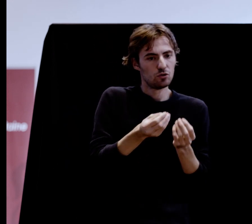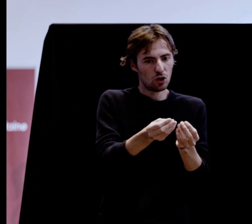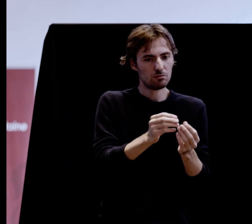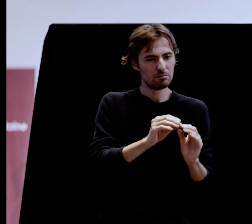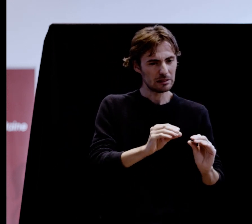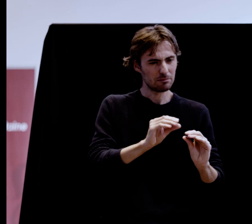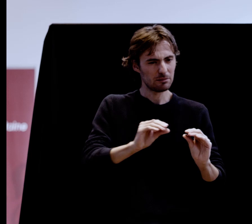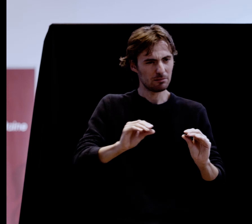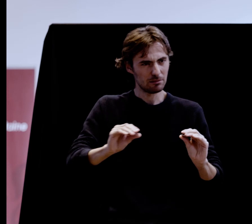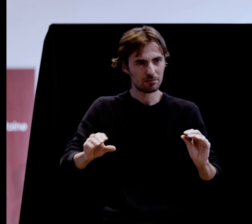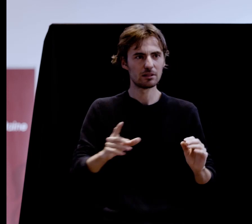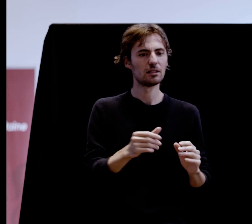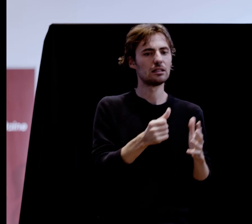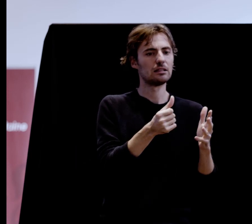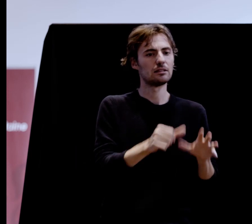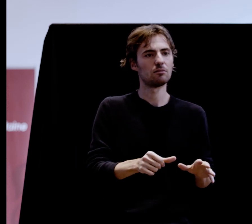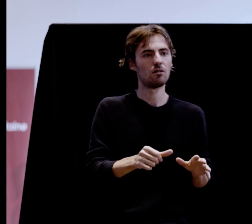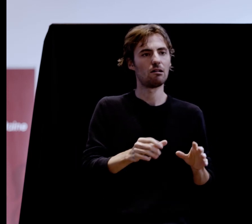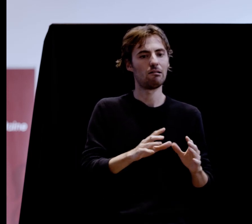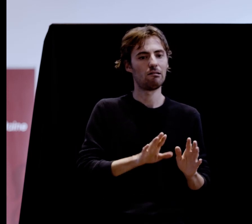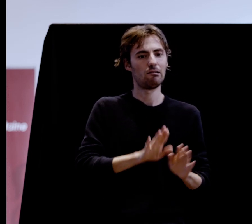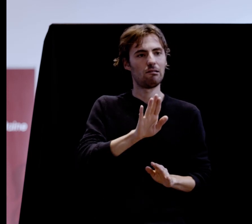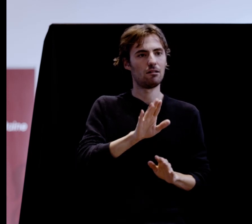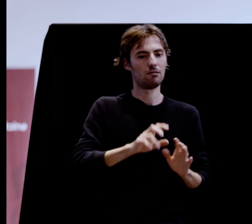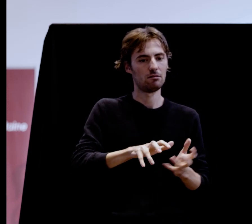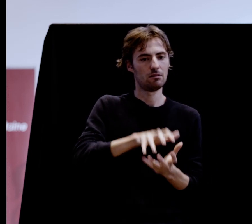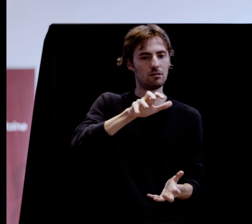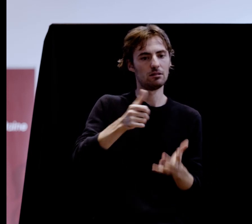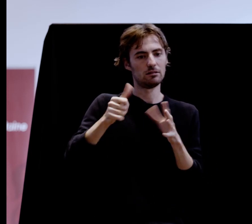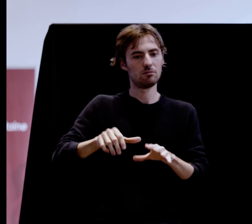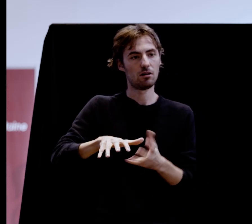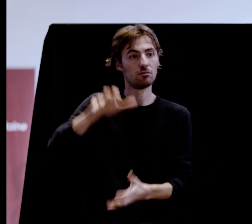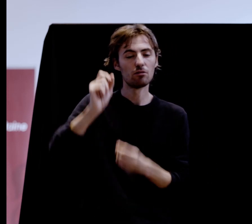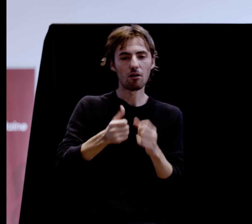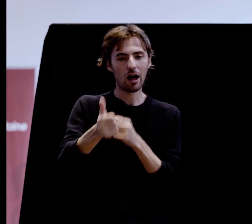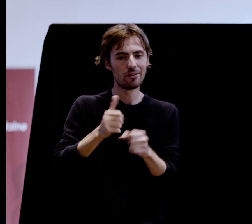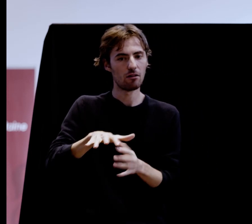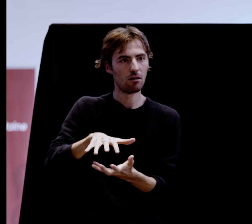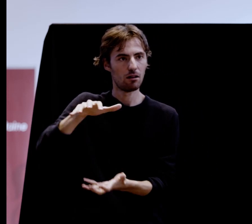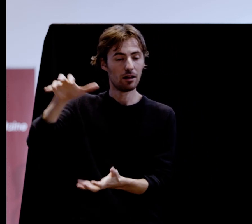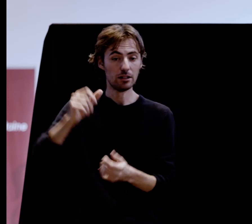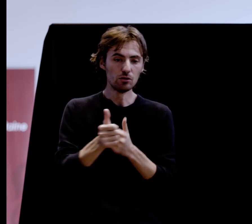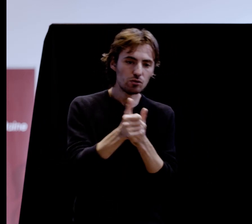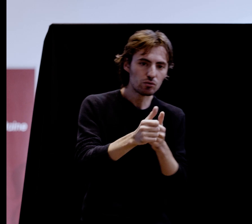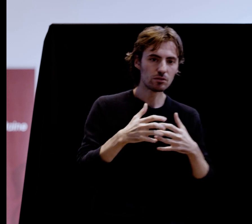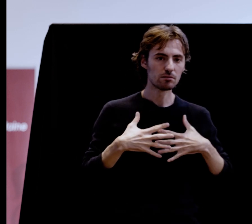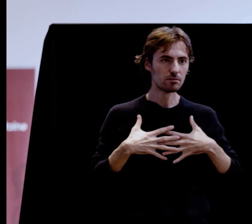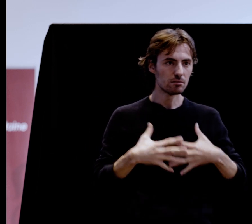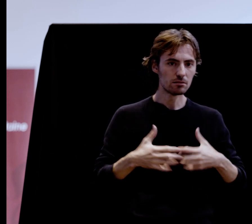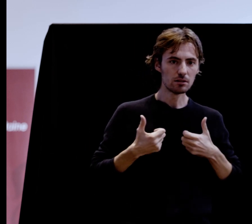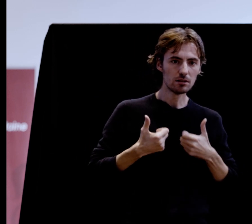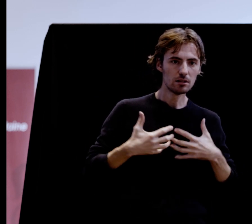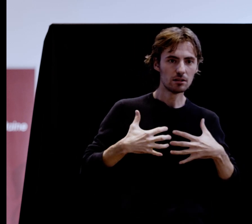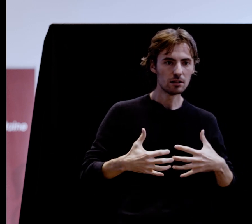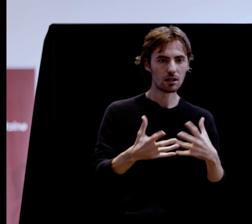augmenter progressivement tous les 6 mois à 1 an, en fonction de comment se développent les seins, en fonction de comment grandit la